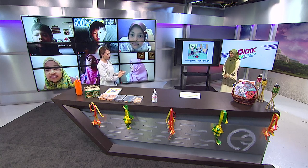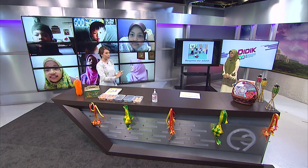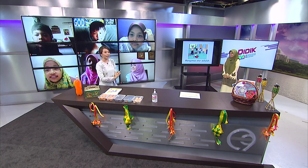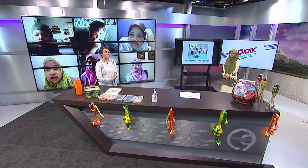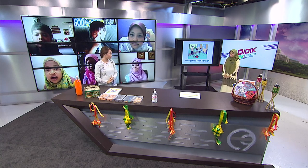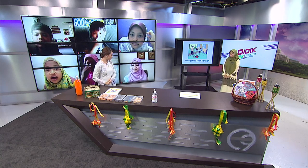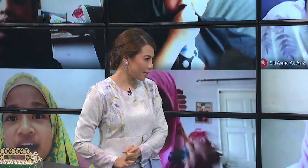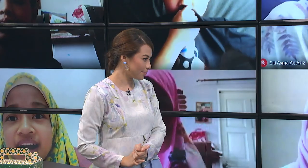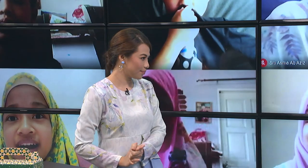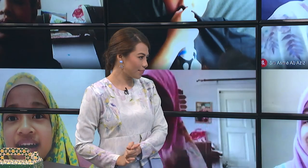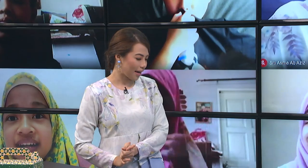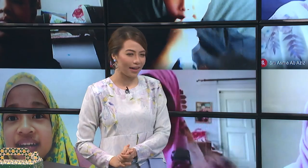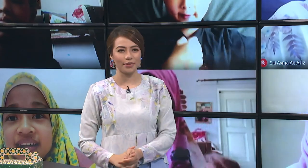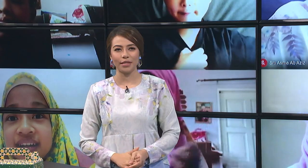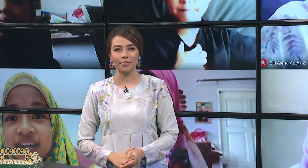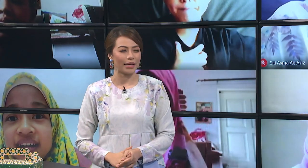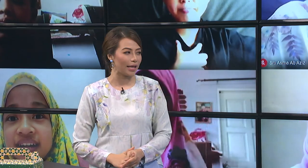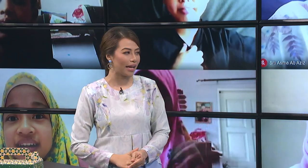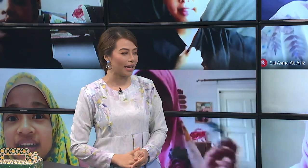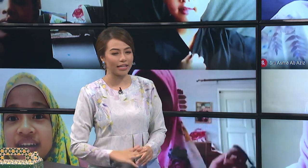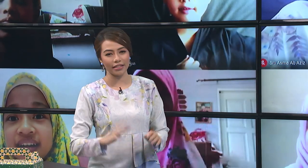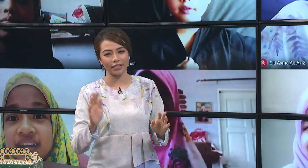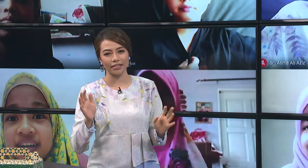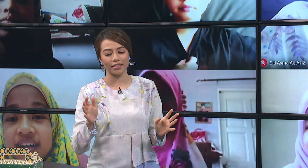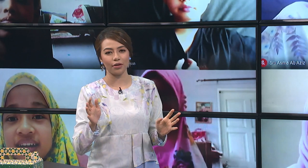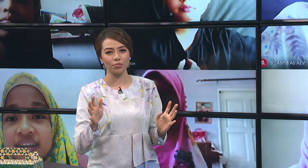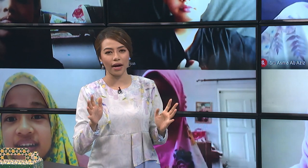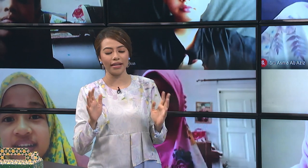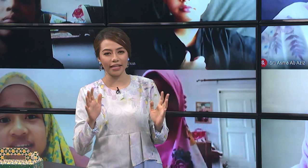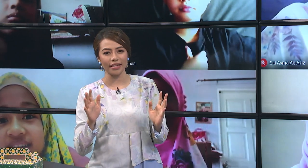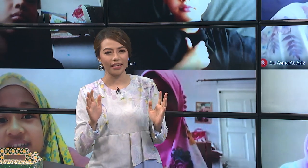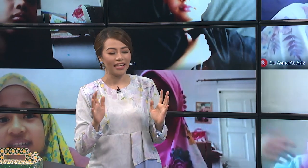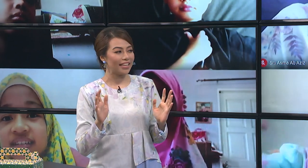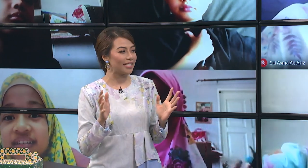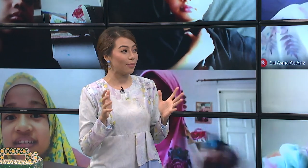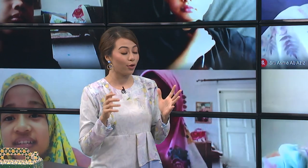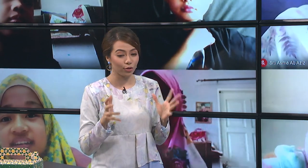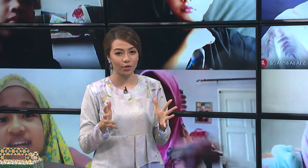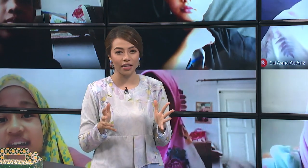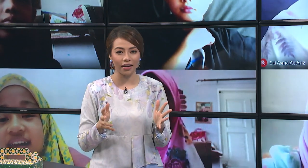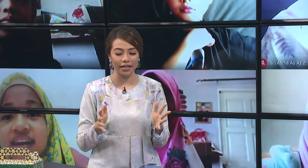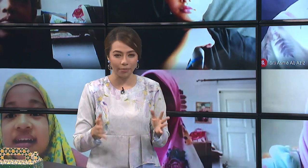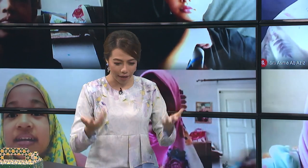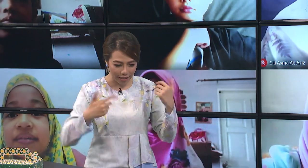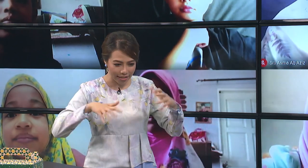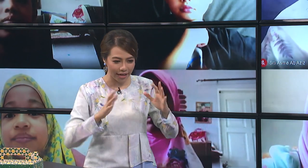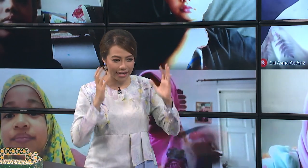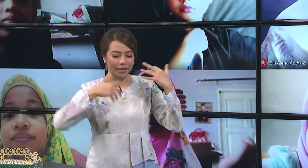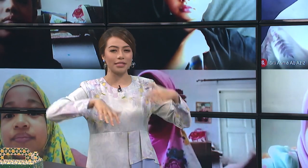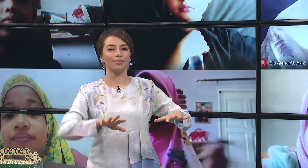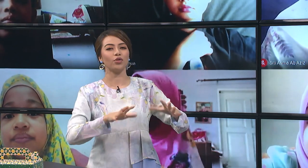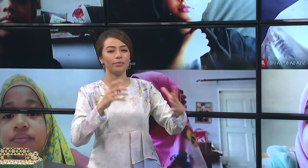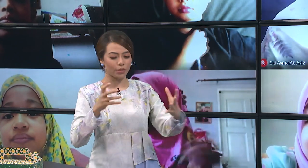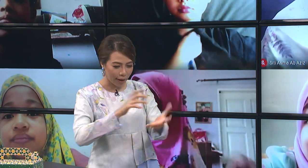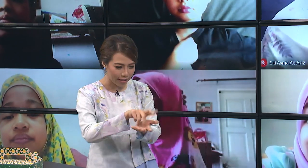minta untuk berehat seketika. Okey, boleh. Untuk bagi adik-adik kita dekat rumah kita ni sekejap. Yang sedang menonton sekarang ni, belajar